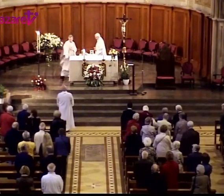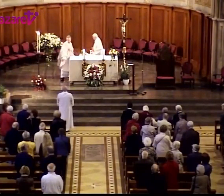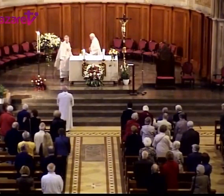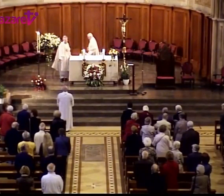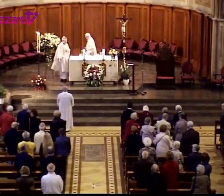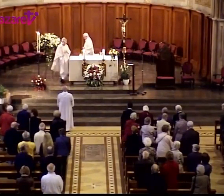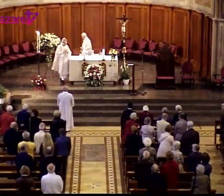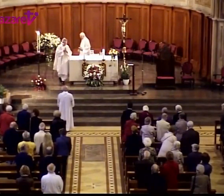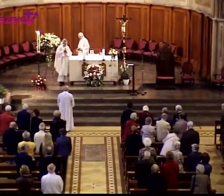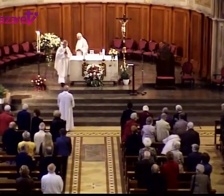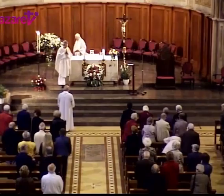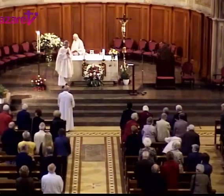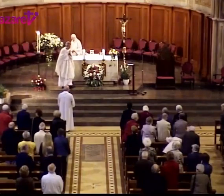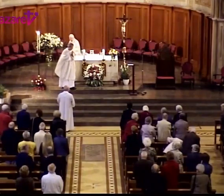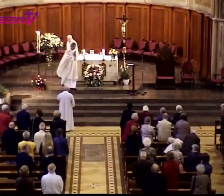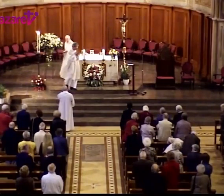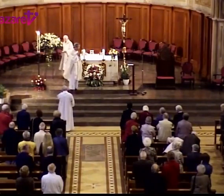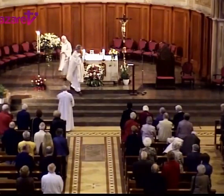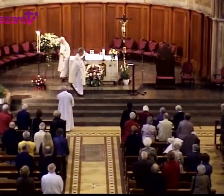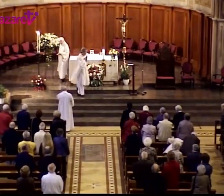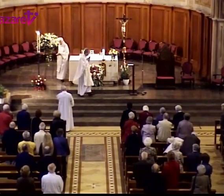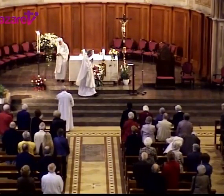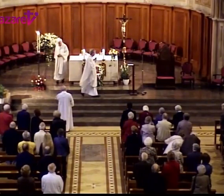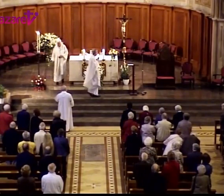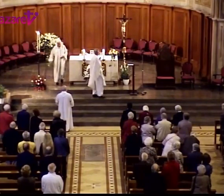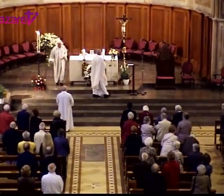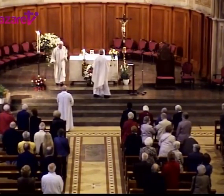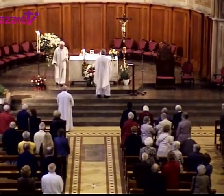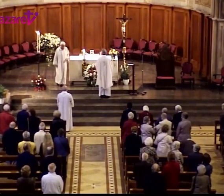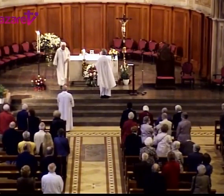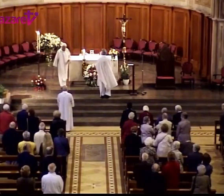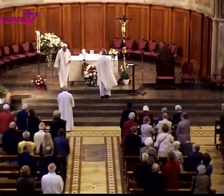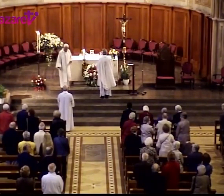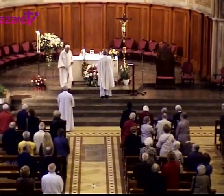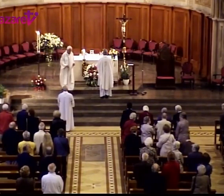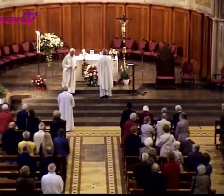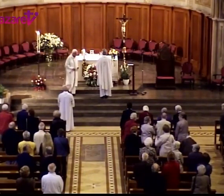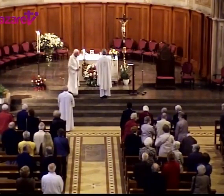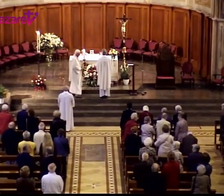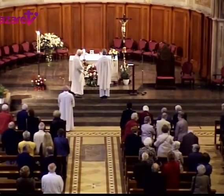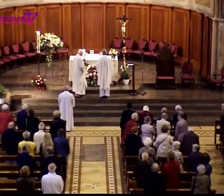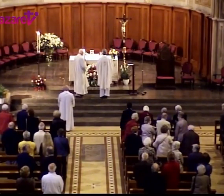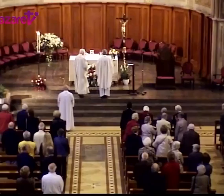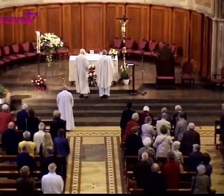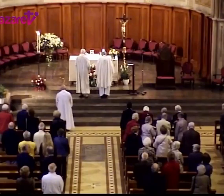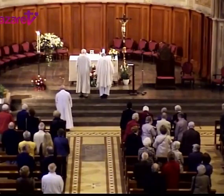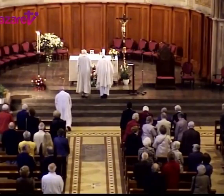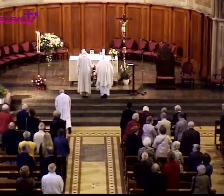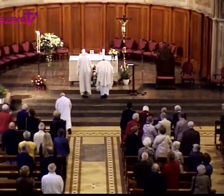que alza el amor. Reina de nuestras